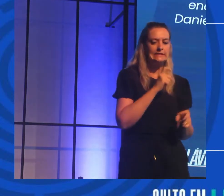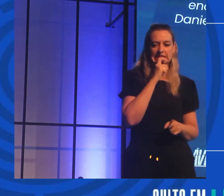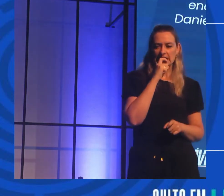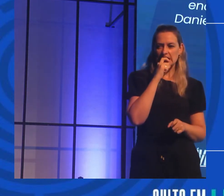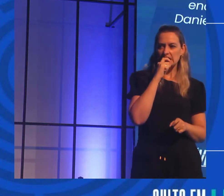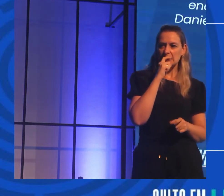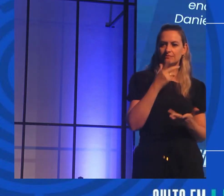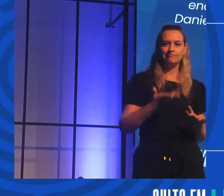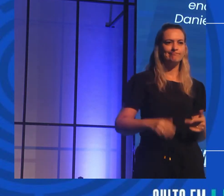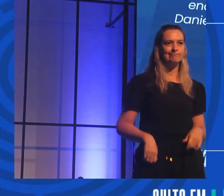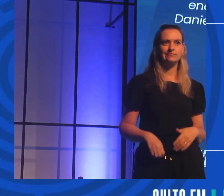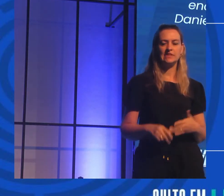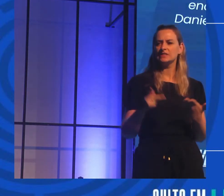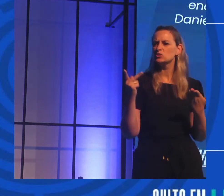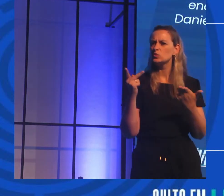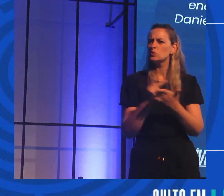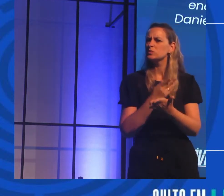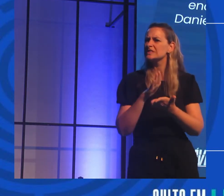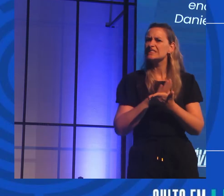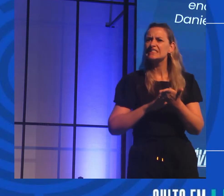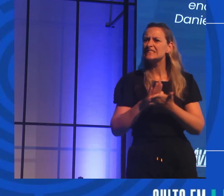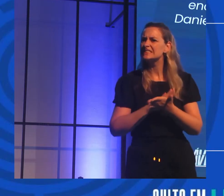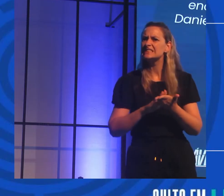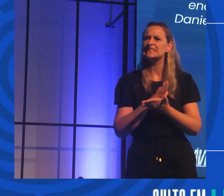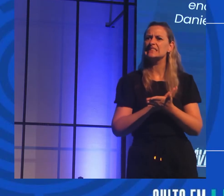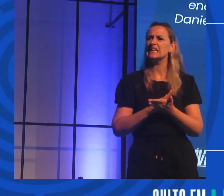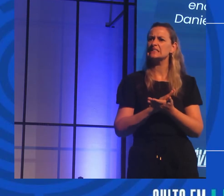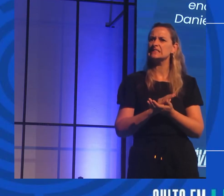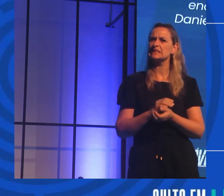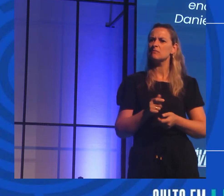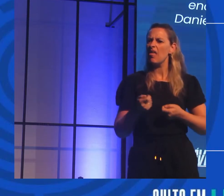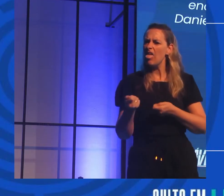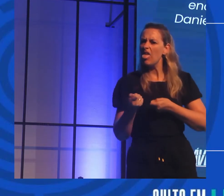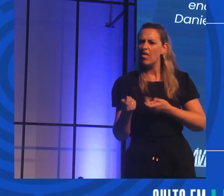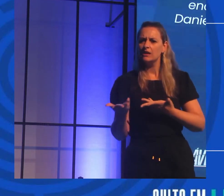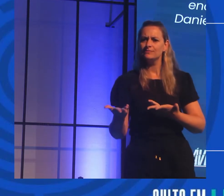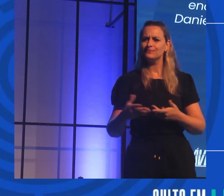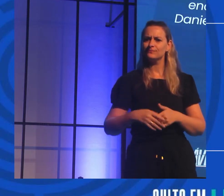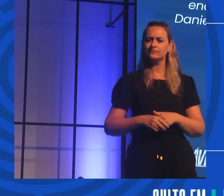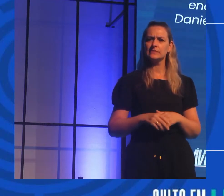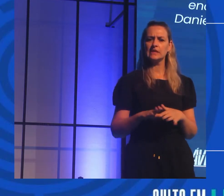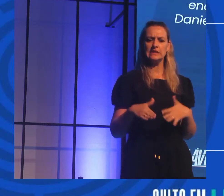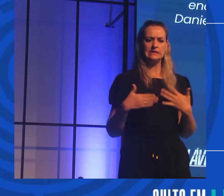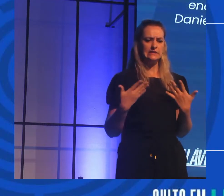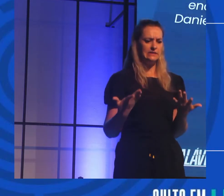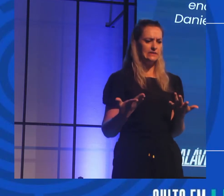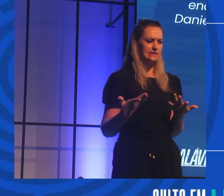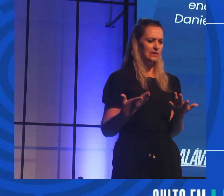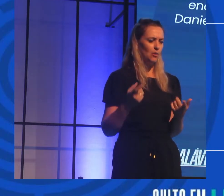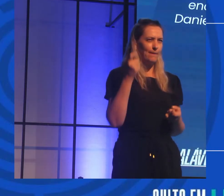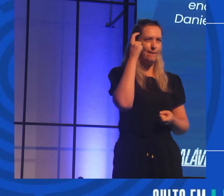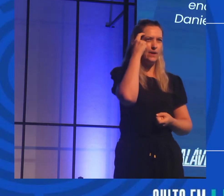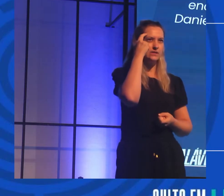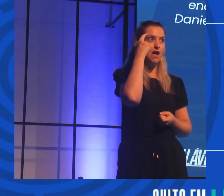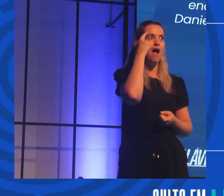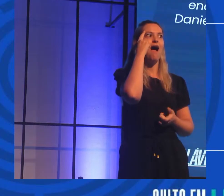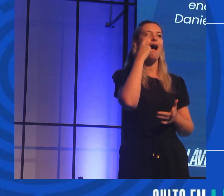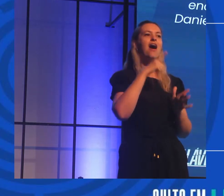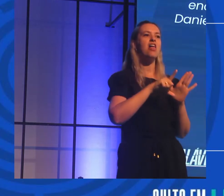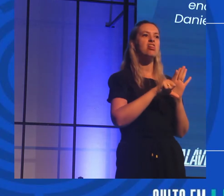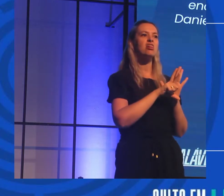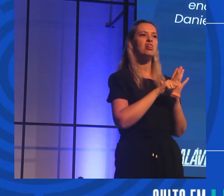jamais encontraremos algum motivo para acusar esse Daniel, a menos que seja algo relacionado com a lei do